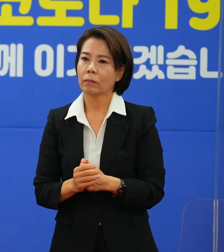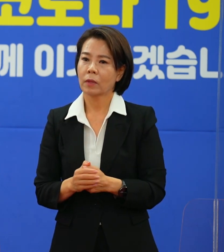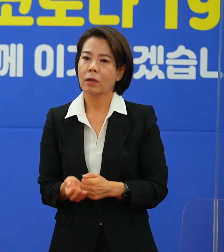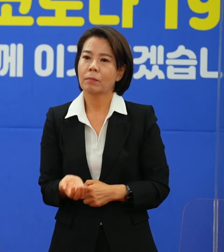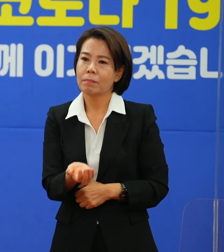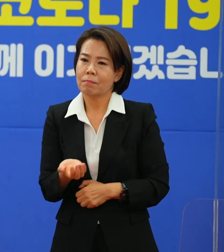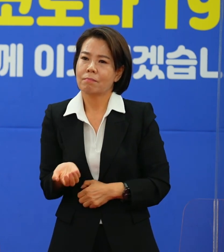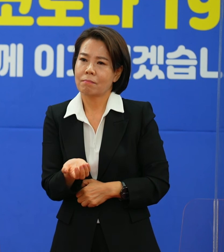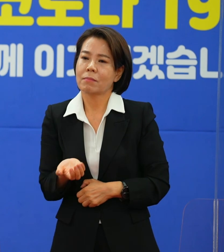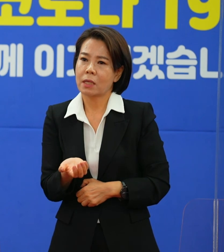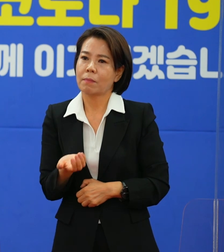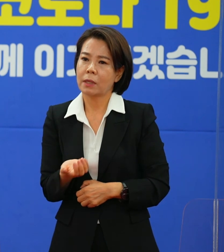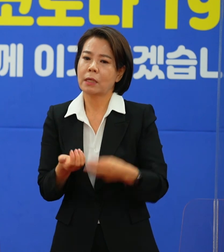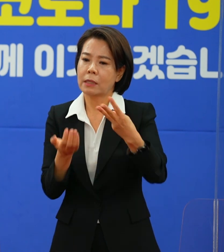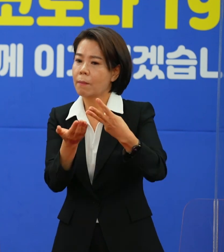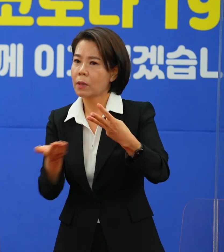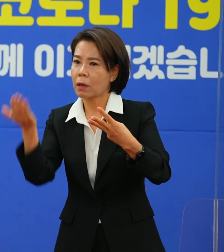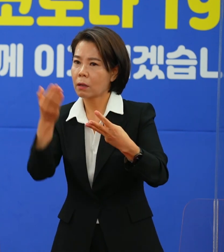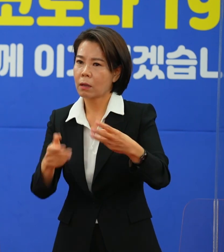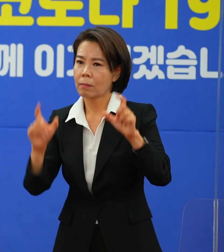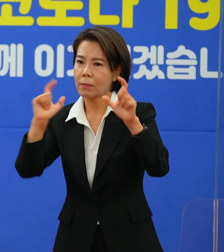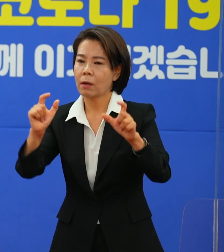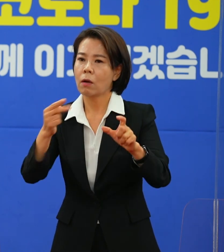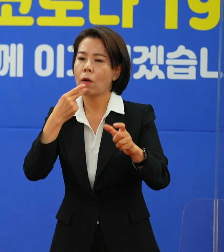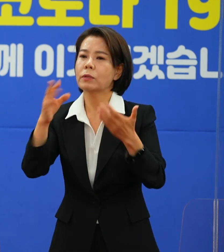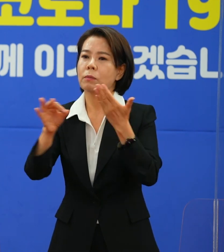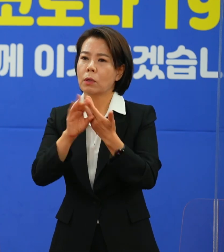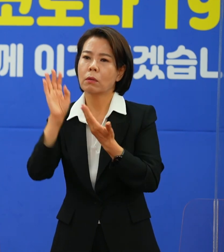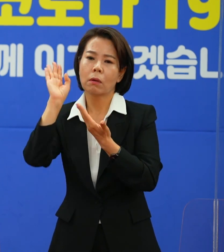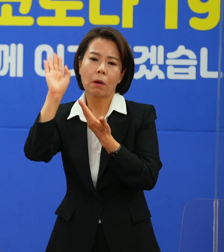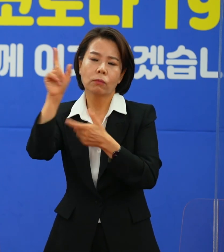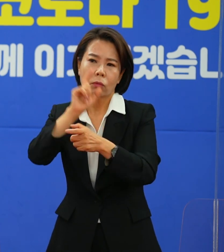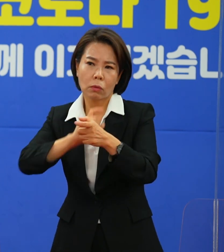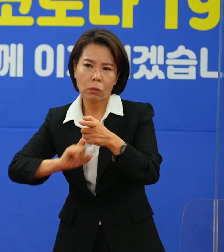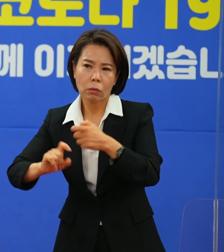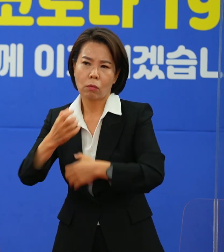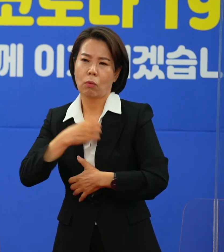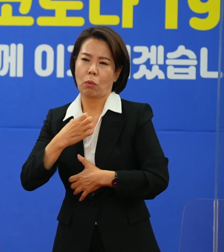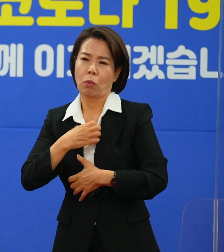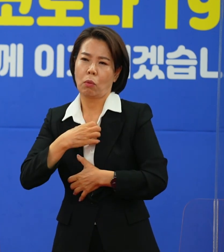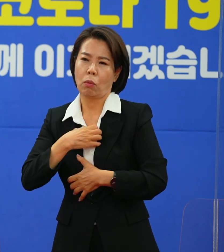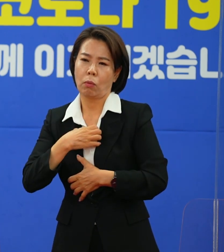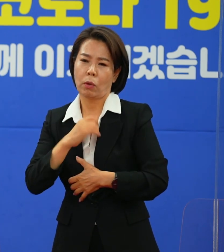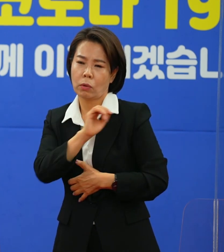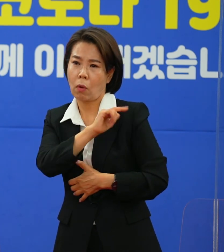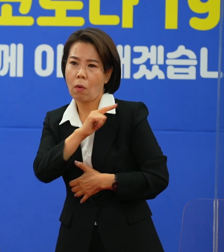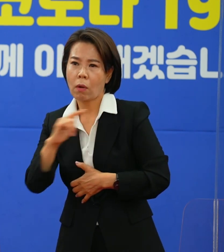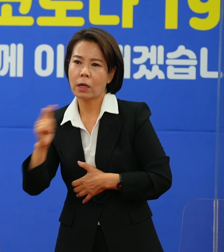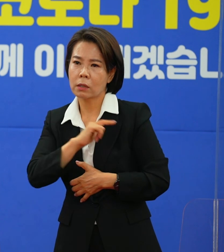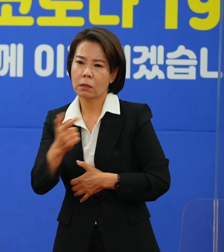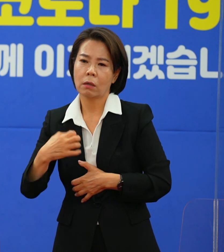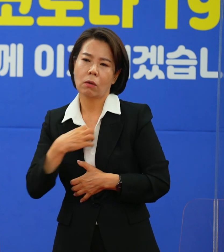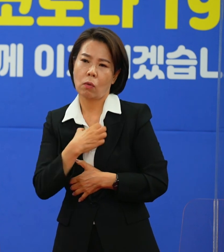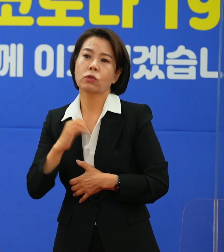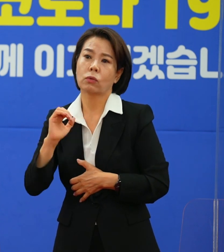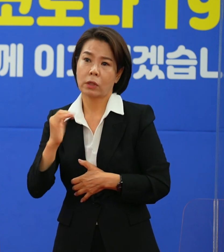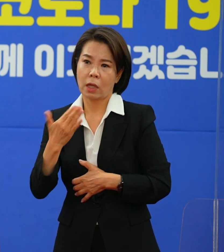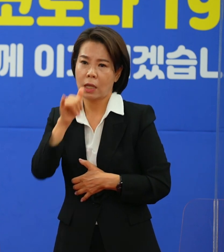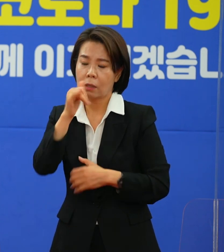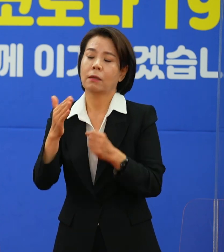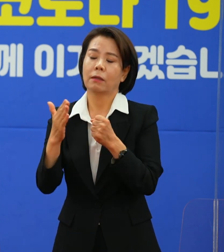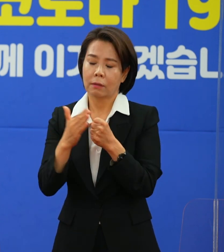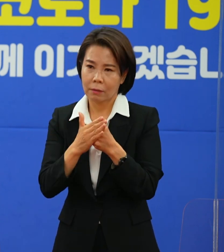선제적으로 3단계로 하지 않으면 앞으로 더 여러 가지 그 염려되는 상황들이